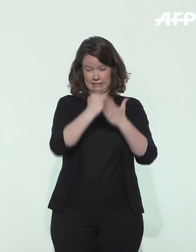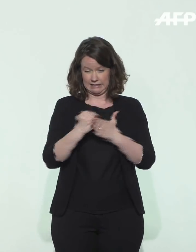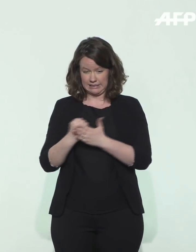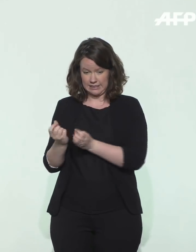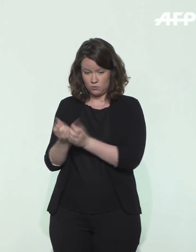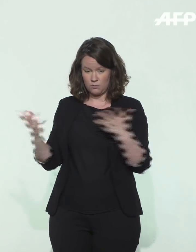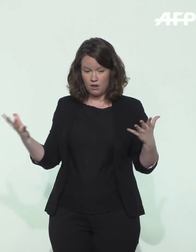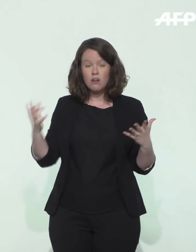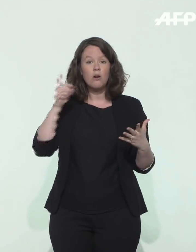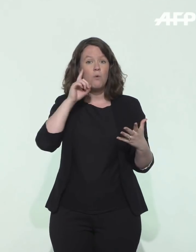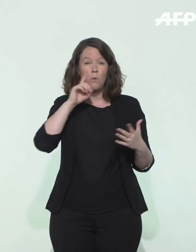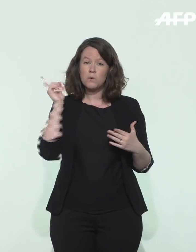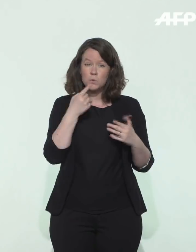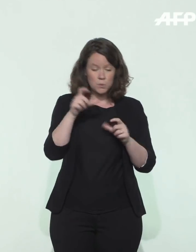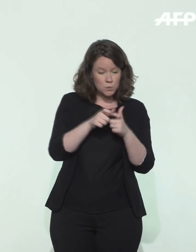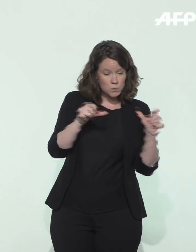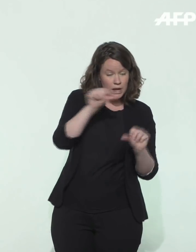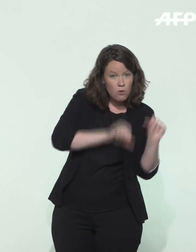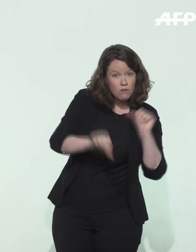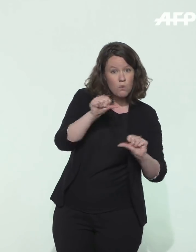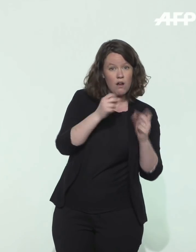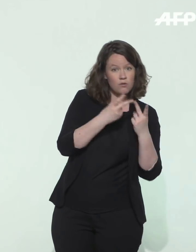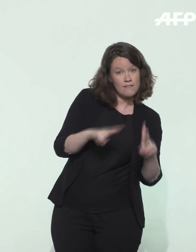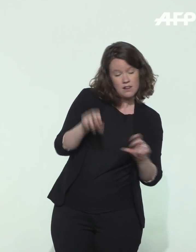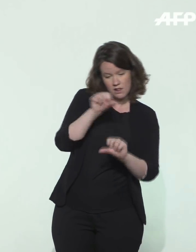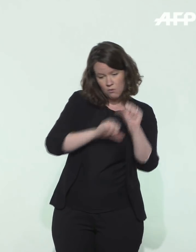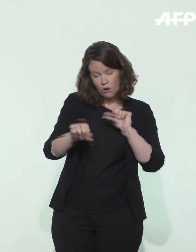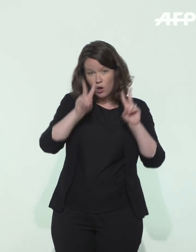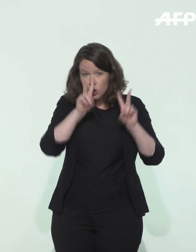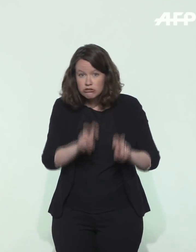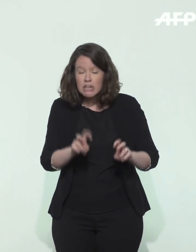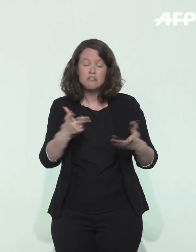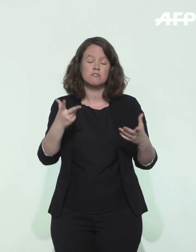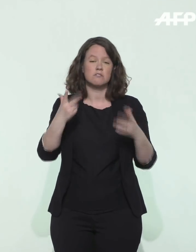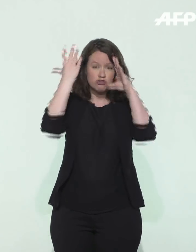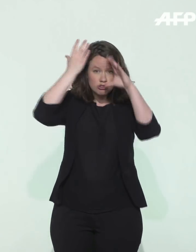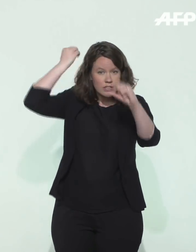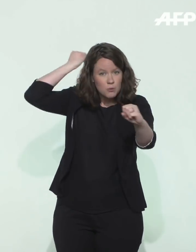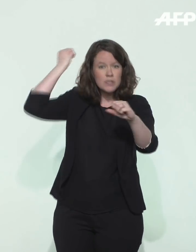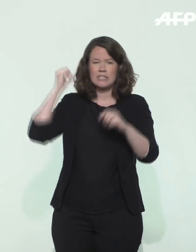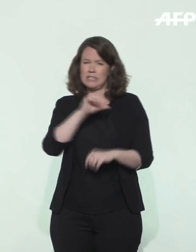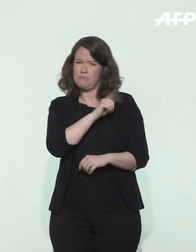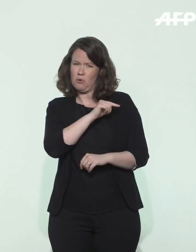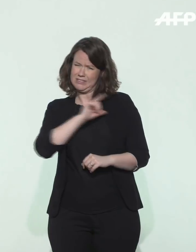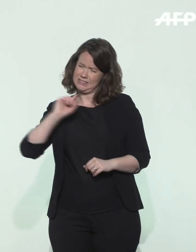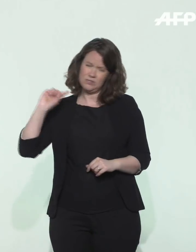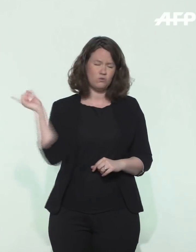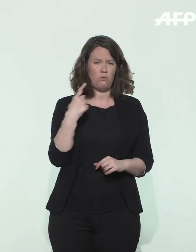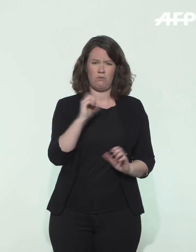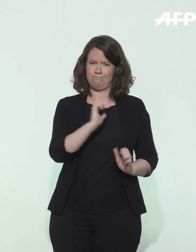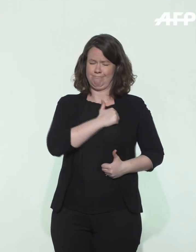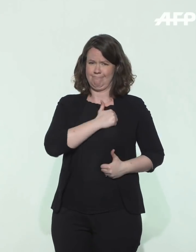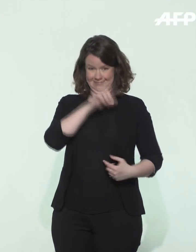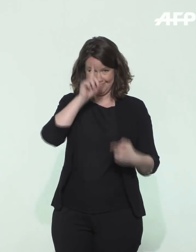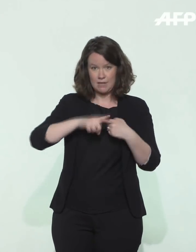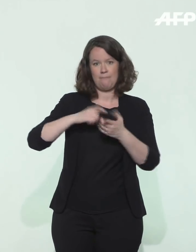les laboratoires hospitaliers, les laboratoires vétérinaires, de recherche, de gendarmerie, de police, pour pouvoir être en mesure de tester tous